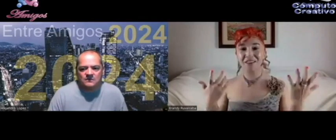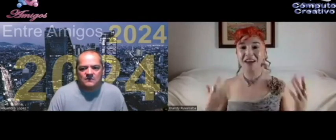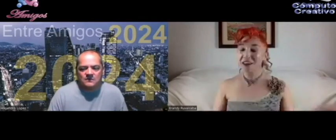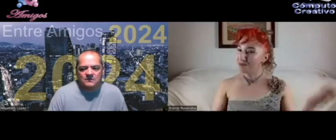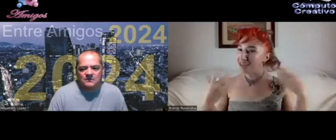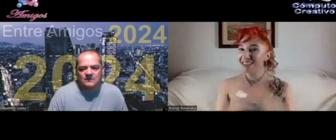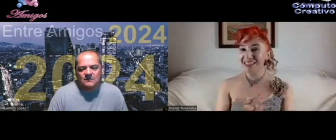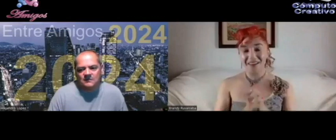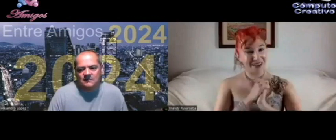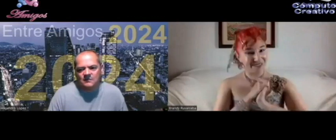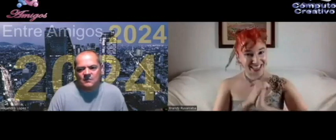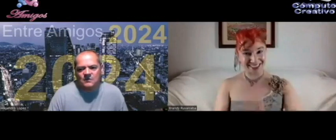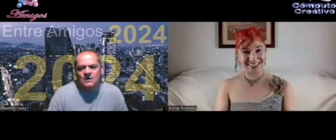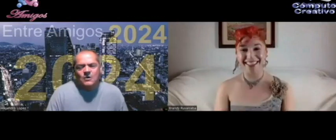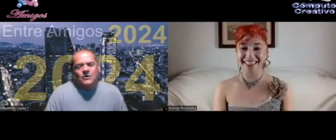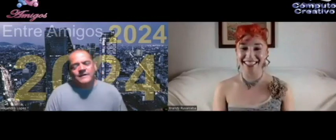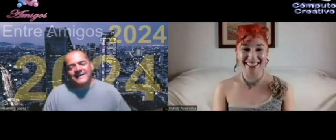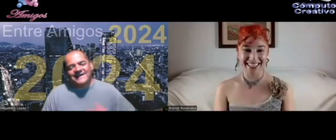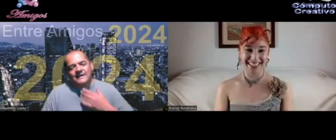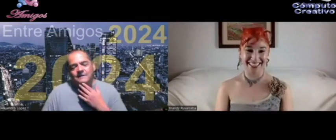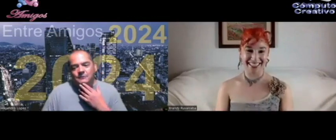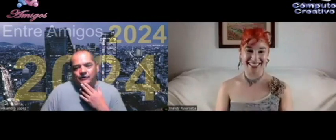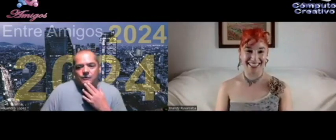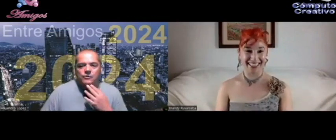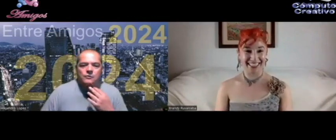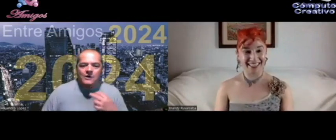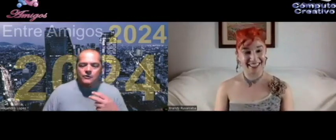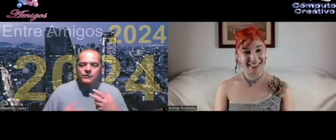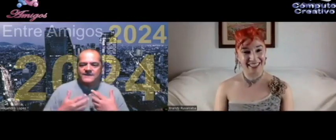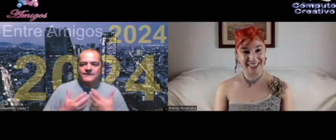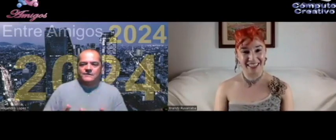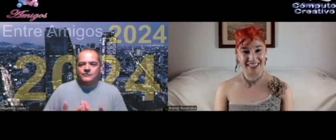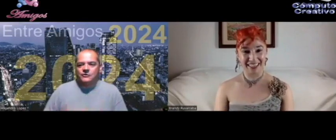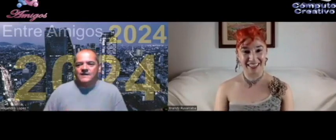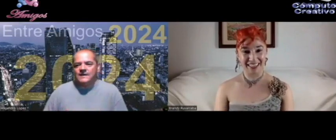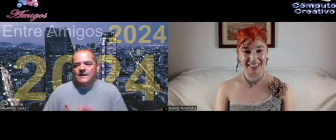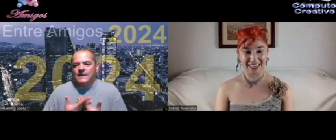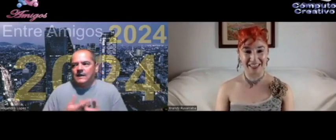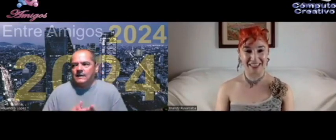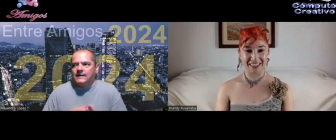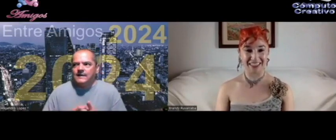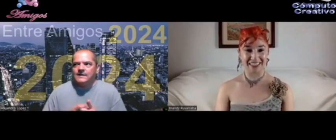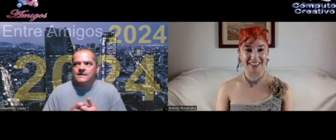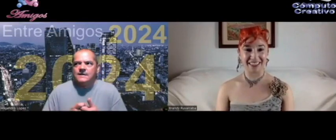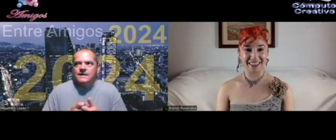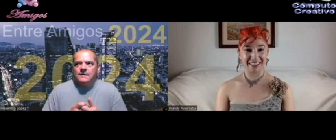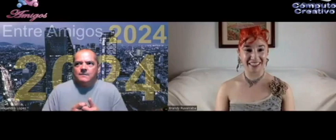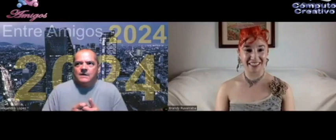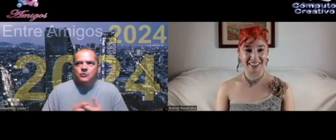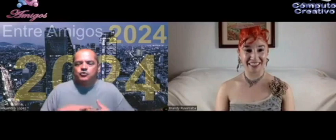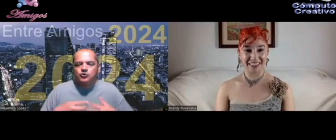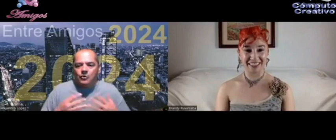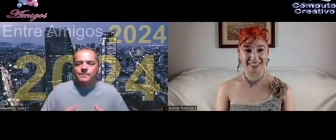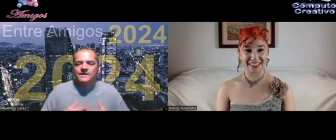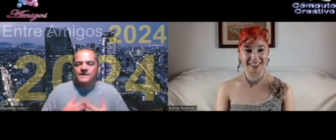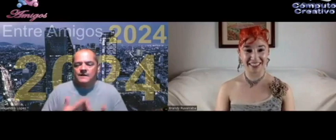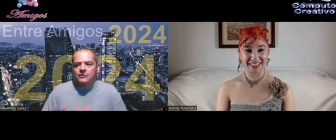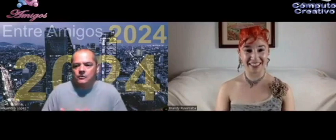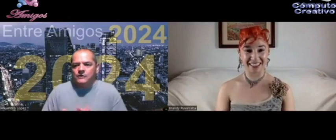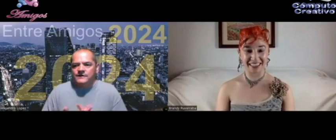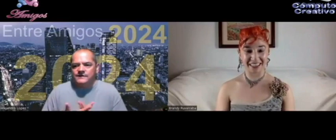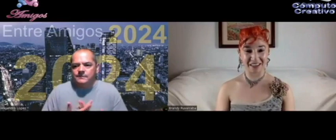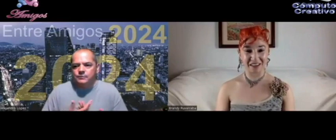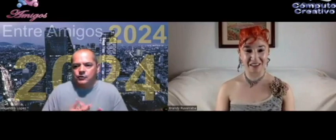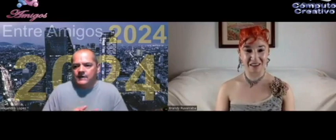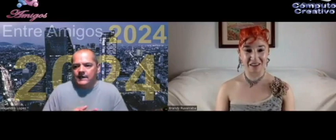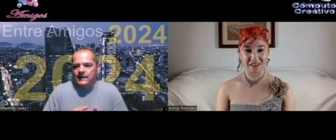lengua, pues bienvenidos. Oye, ¿qué te motivó? ¿Hubo alguna situación en que dijeras, me gustó